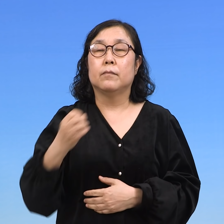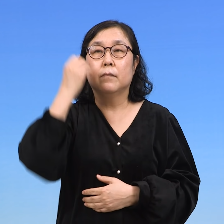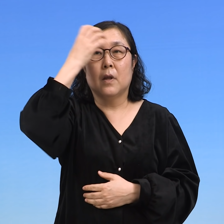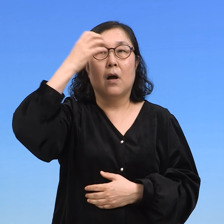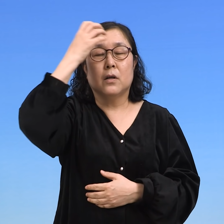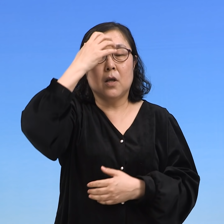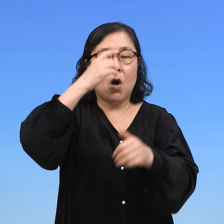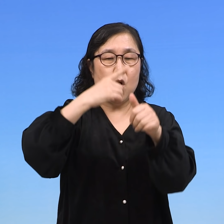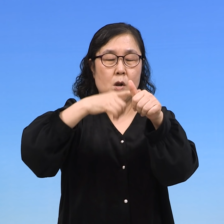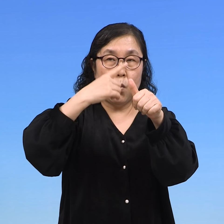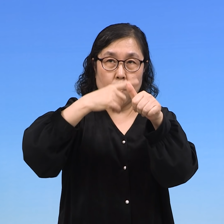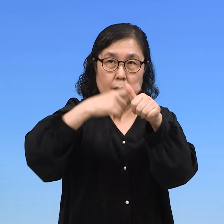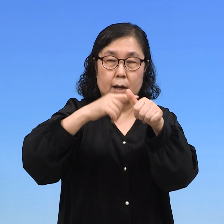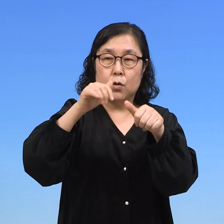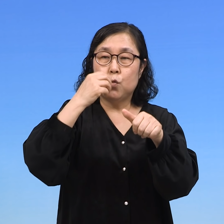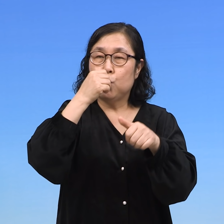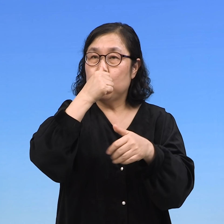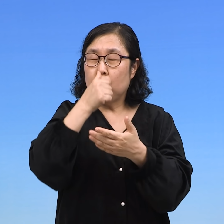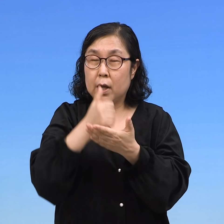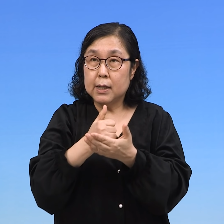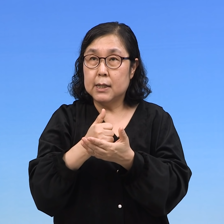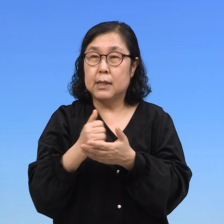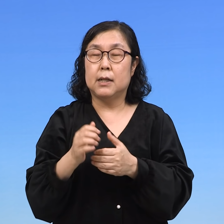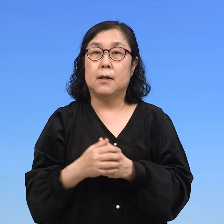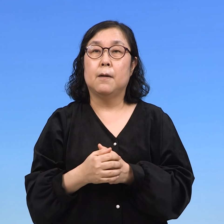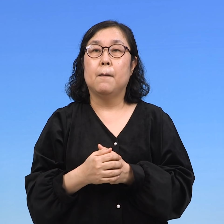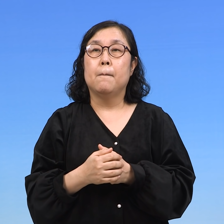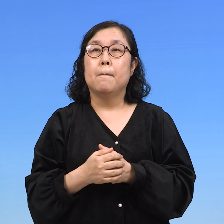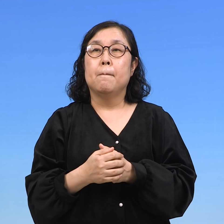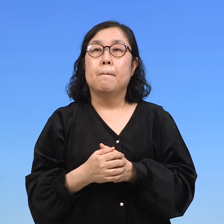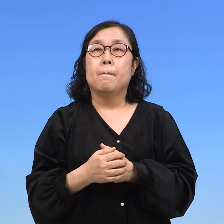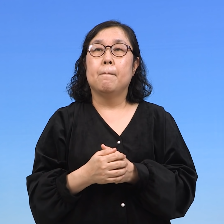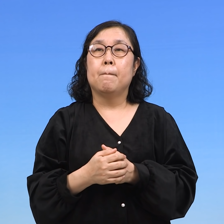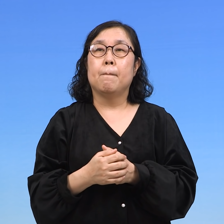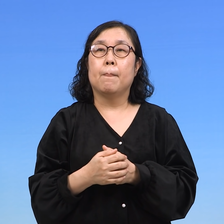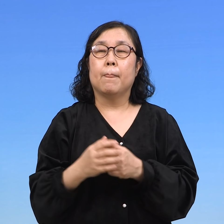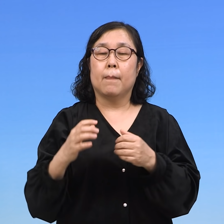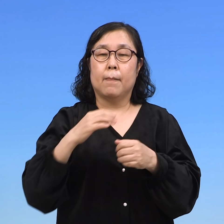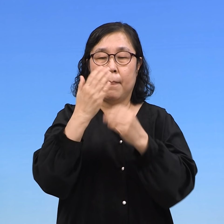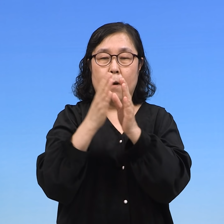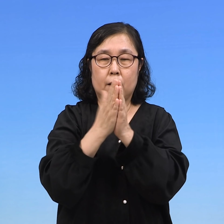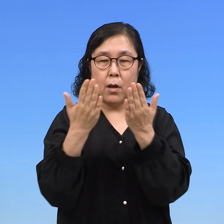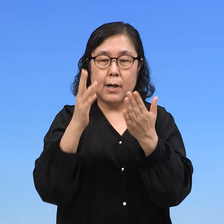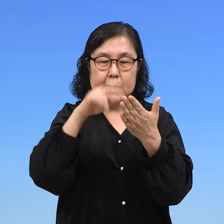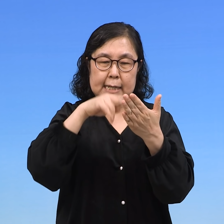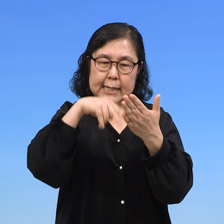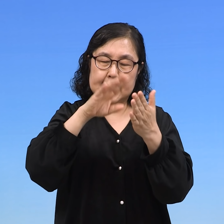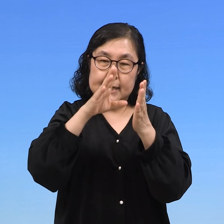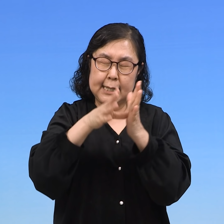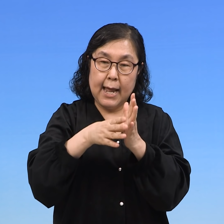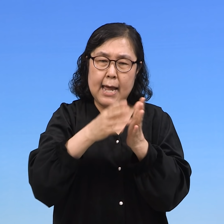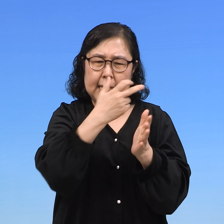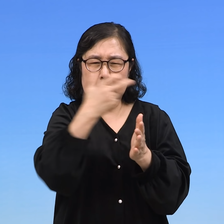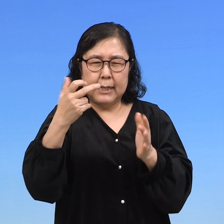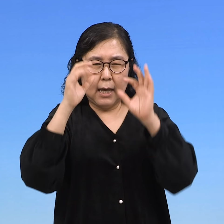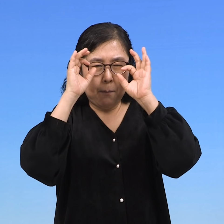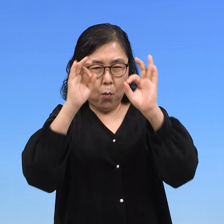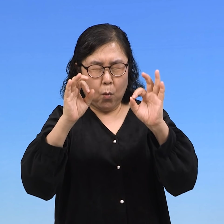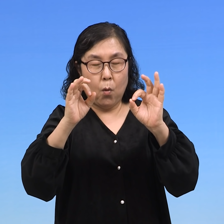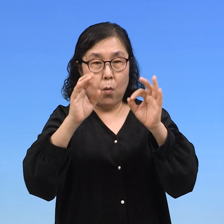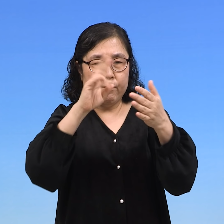성령을 못 오가는 죄는요 지금 전체가 이 말씀 우리는 성경 읽을 때 항상 전체적인 맥락으로 읽어야